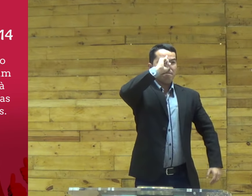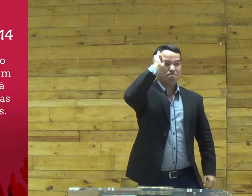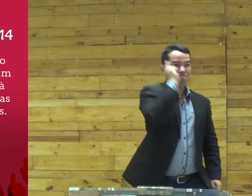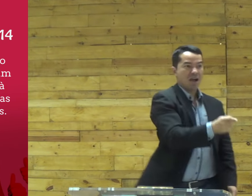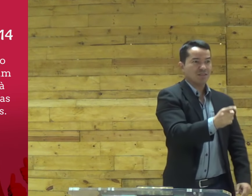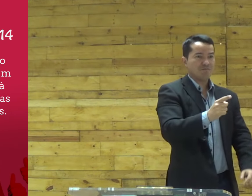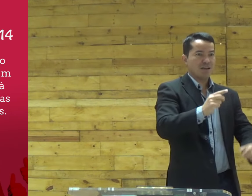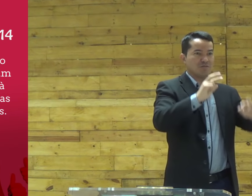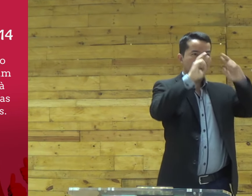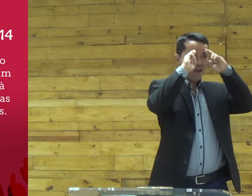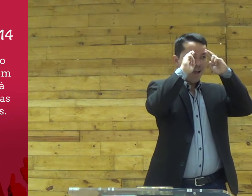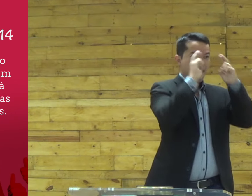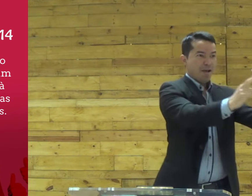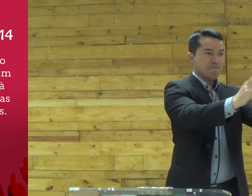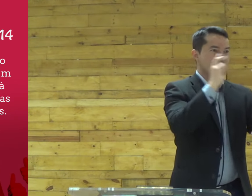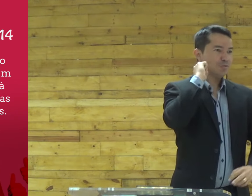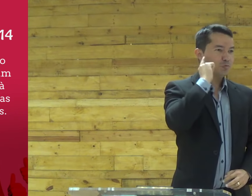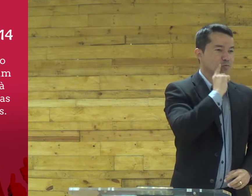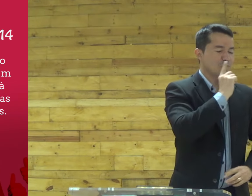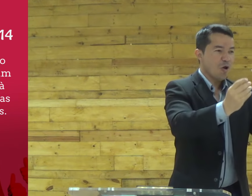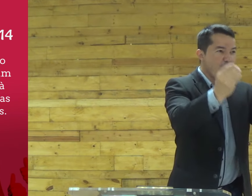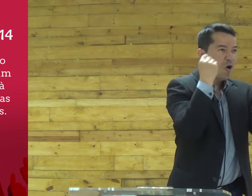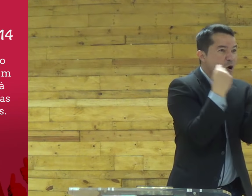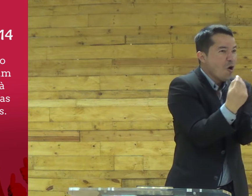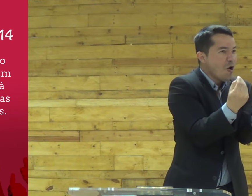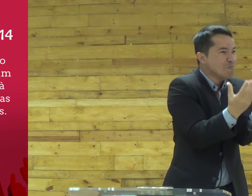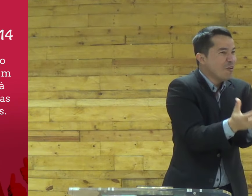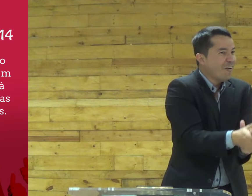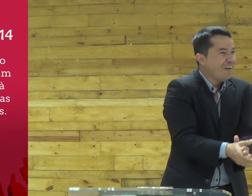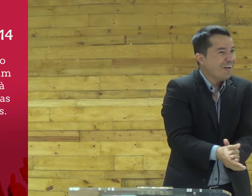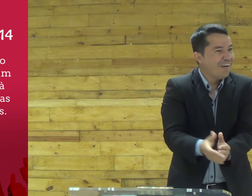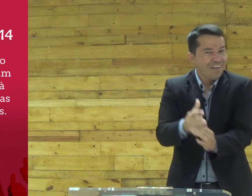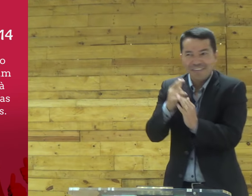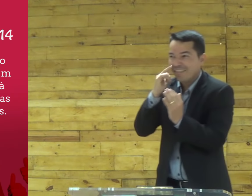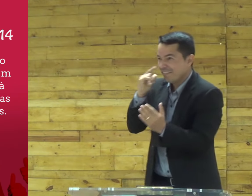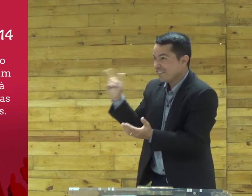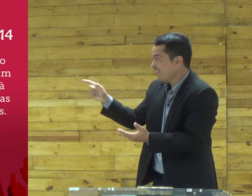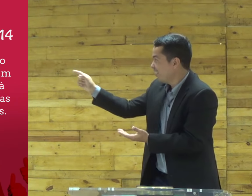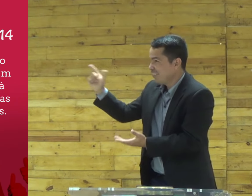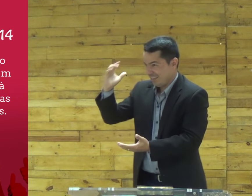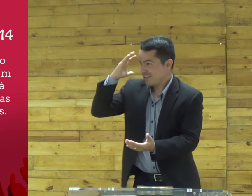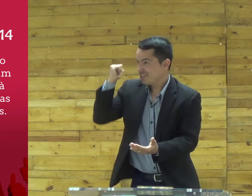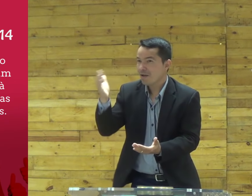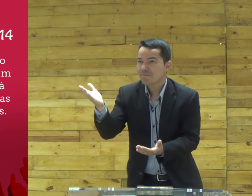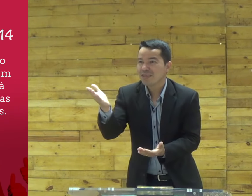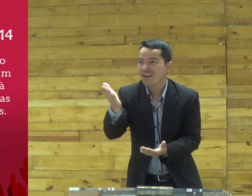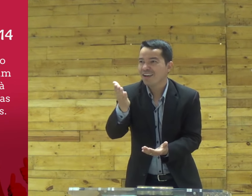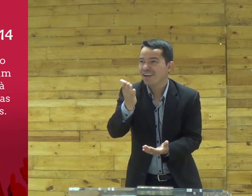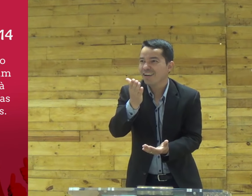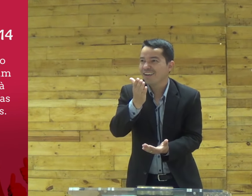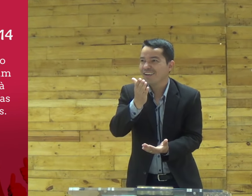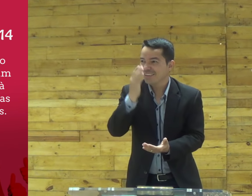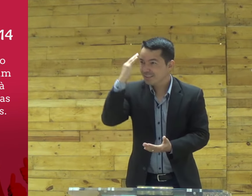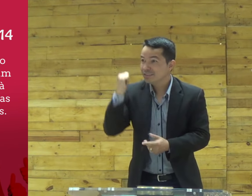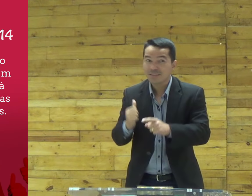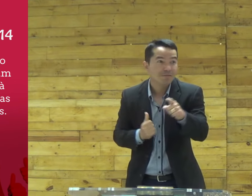encontra realmente na palavra de Deus é meio que, vamos traduzir isso aí por um jeito mais fácil, eh, respeite o surdo. Você